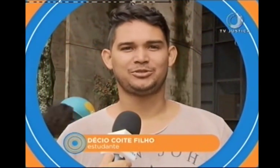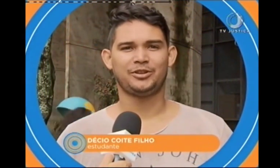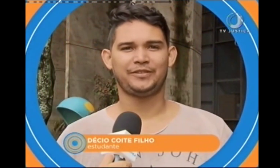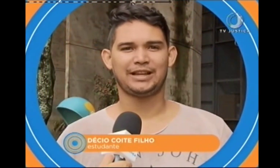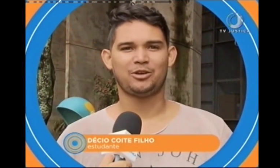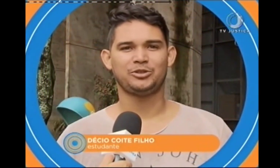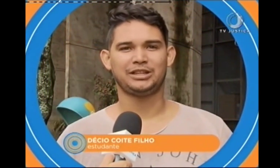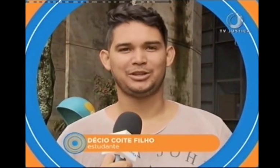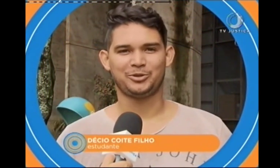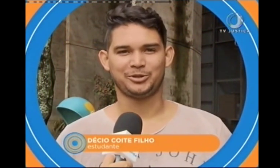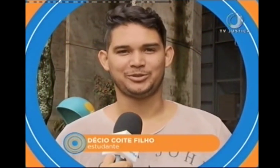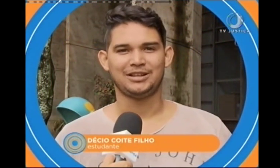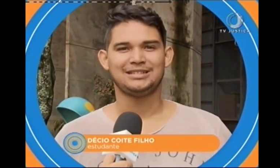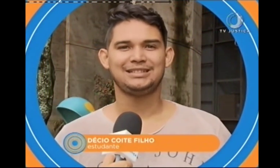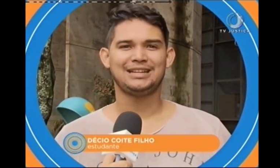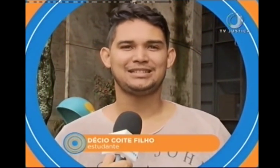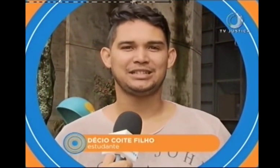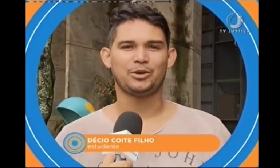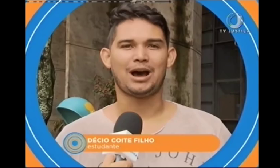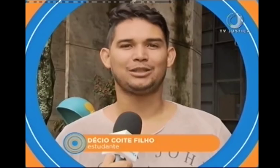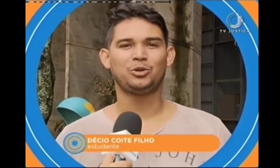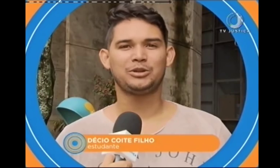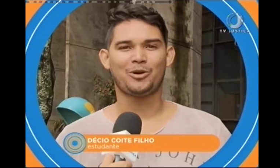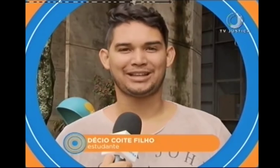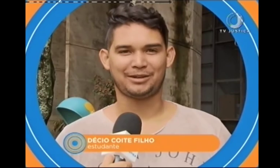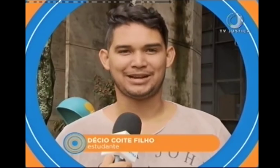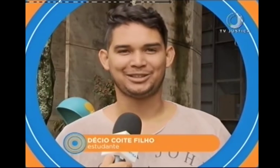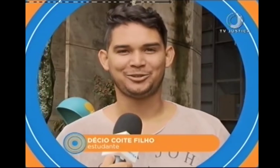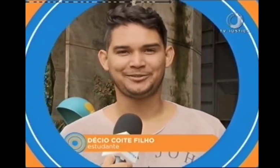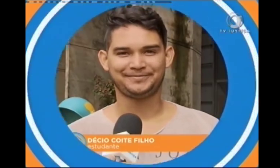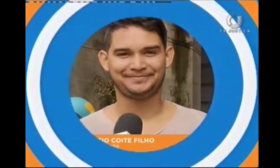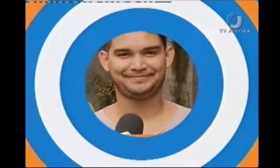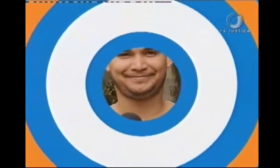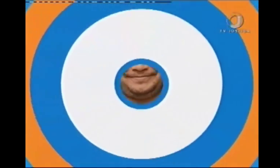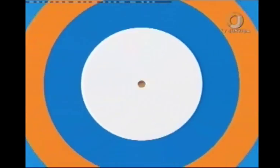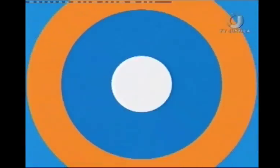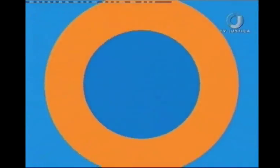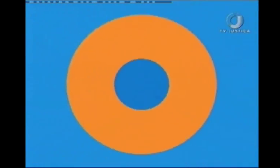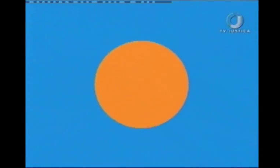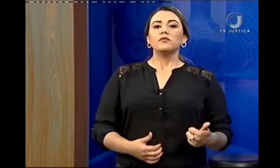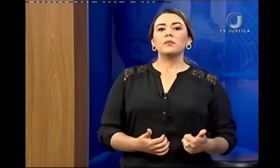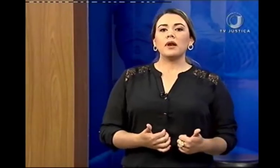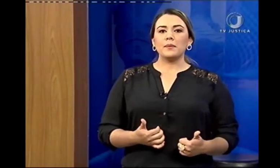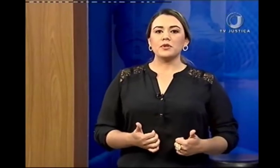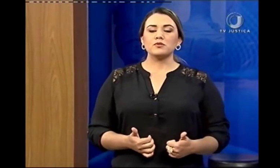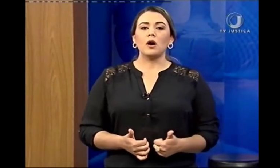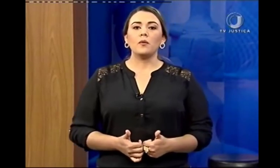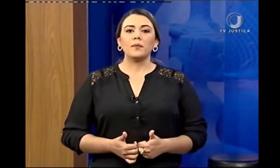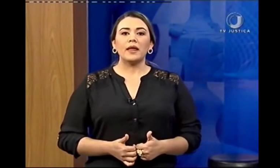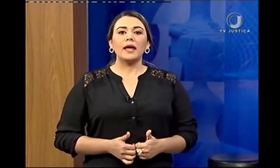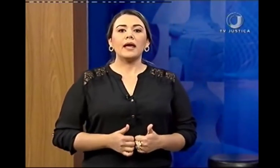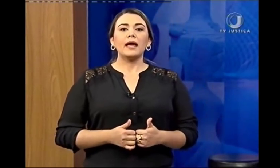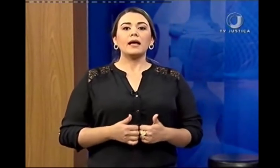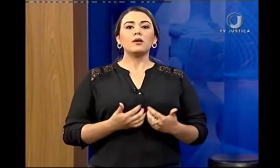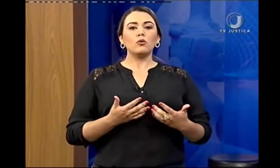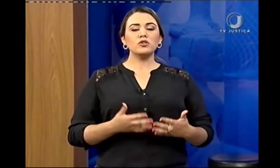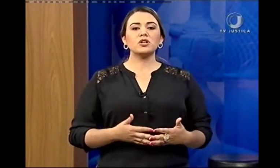Constituição Federal de 88 se destinam a todo e qualquer trabalhador? Vamos lá, pessoal. Os